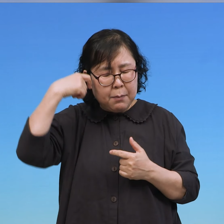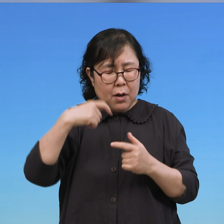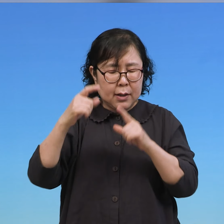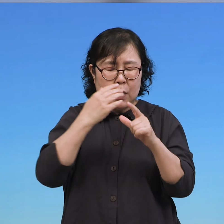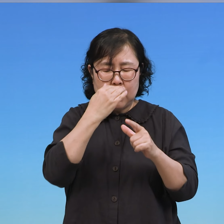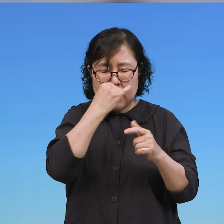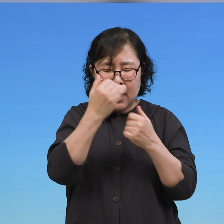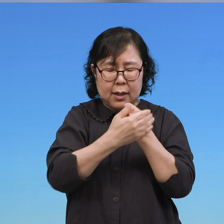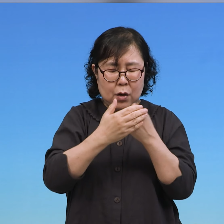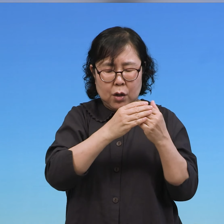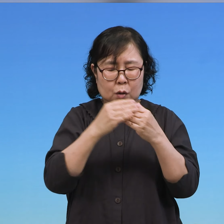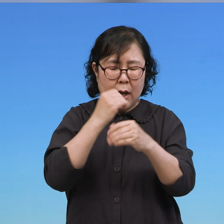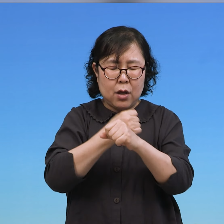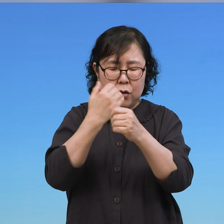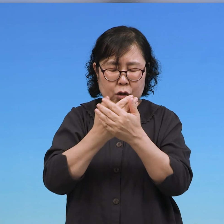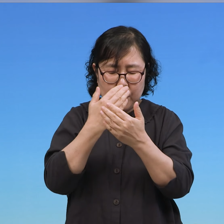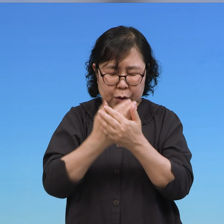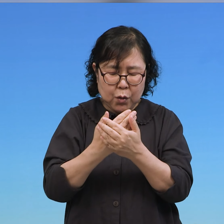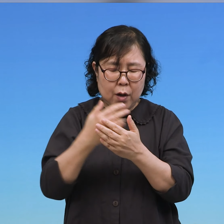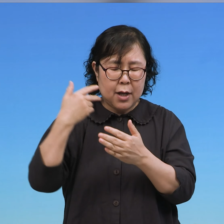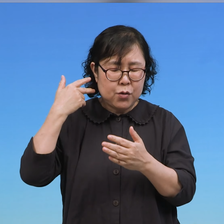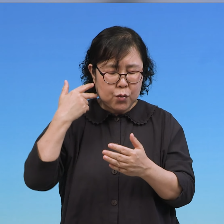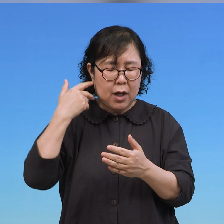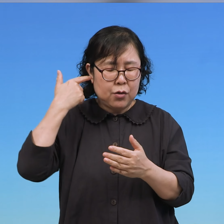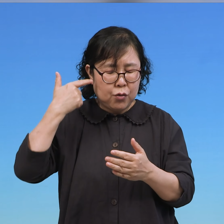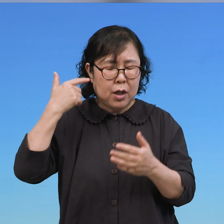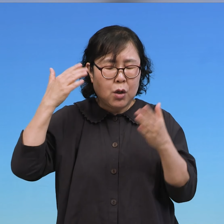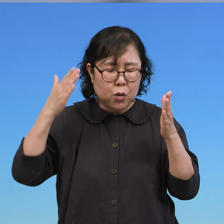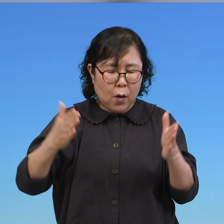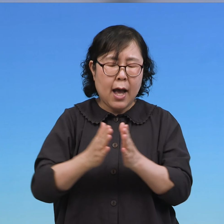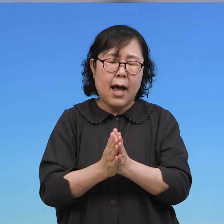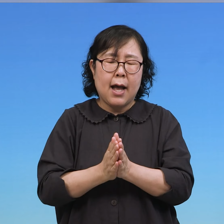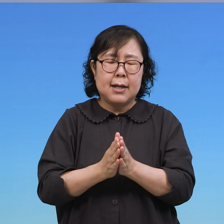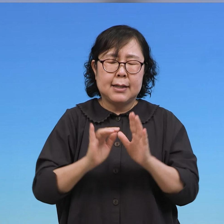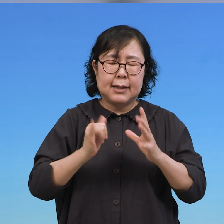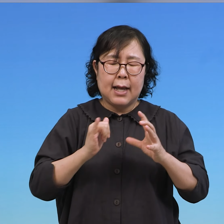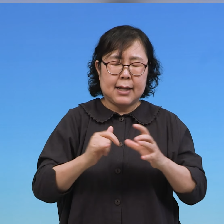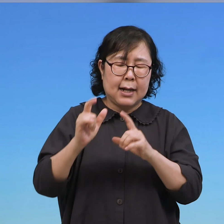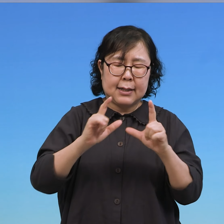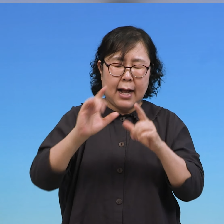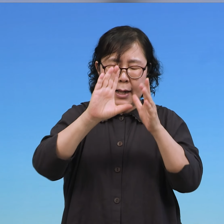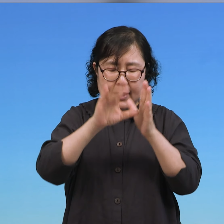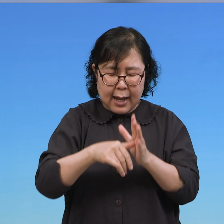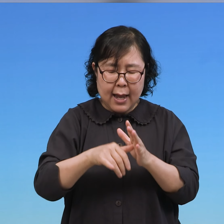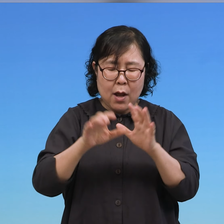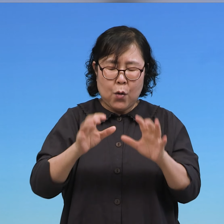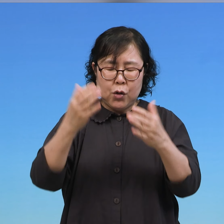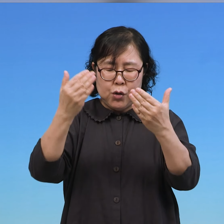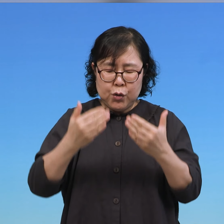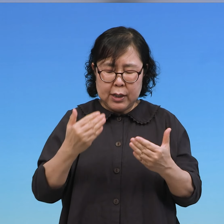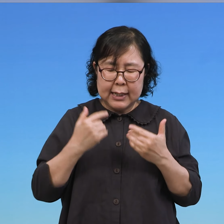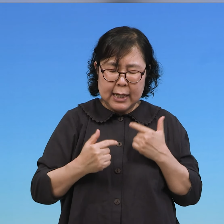하나님 은혜로 인도하여 주시고, 이번 한 주간 또 엿새 동안 세상을 살아가는 동안에 바로 오늘